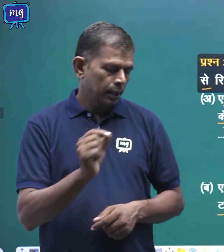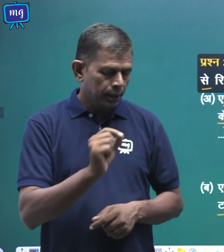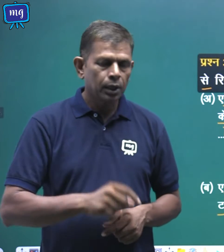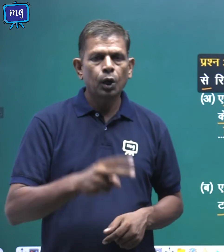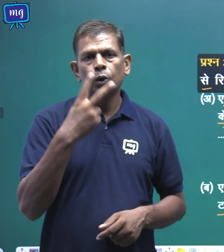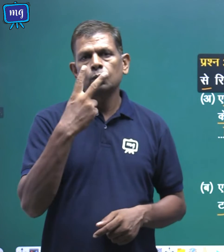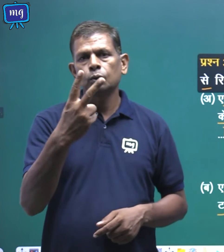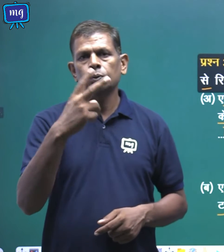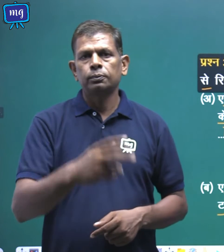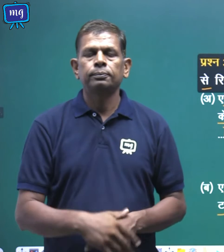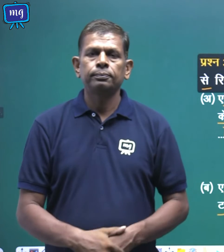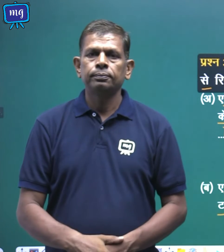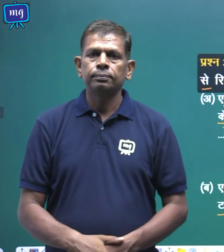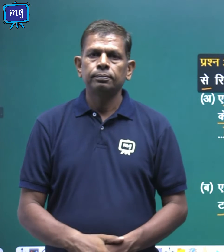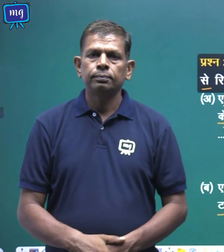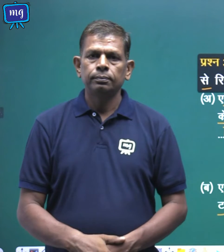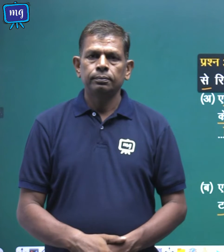2।